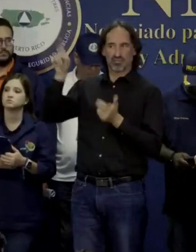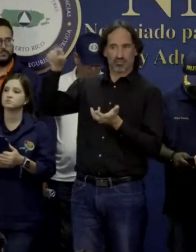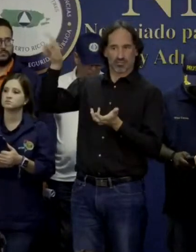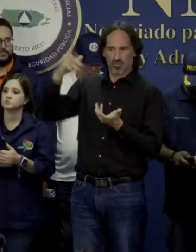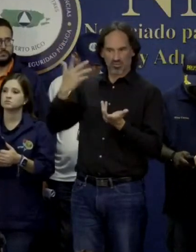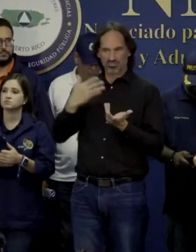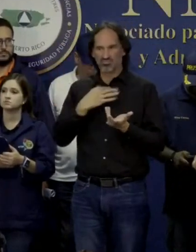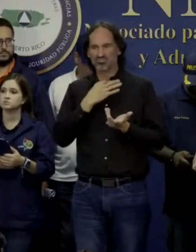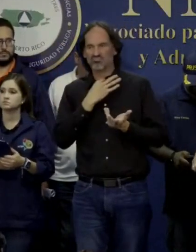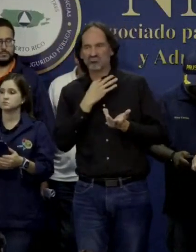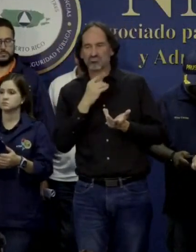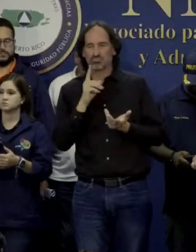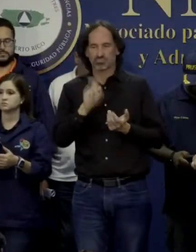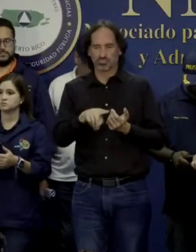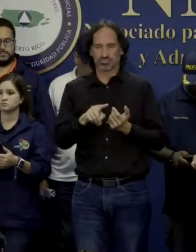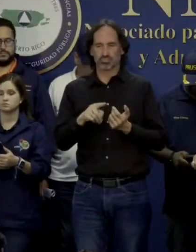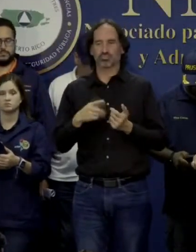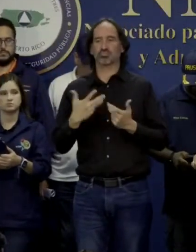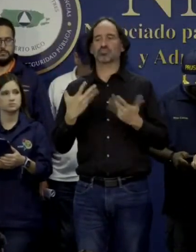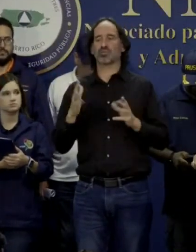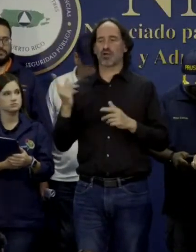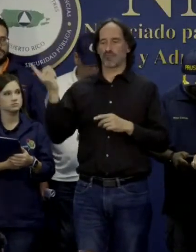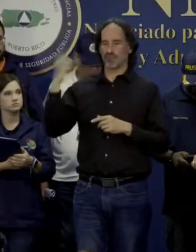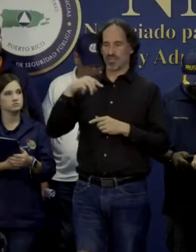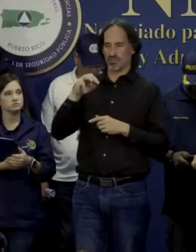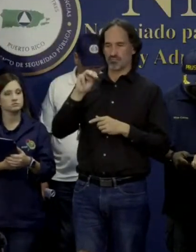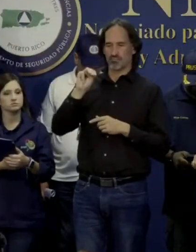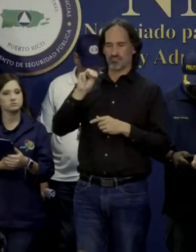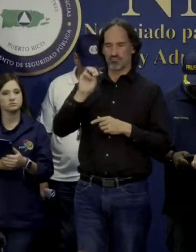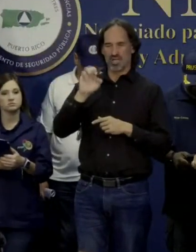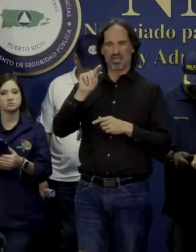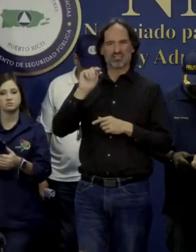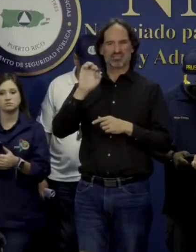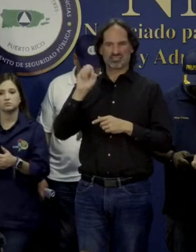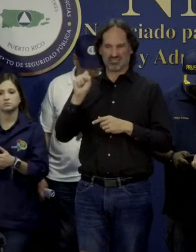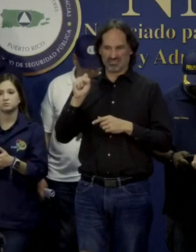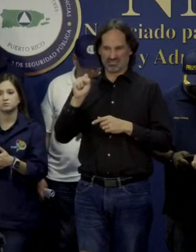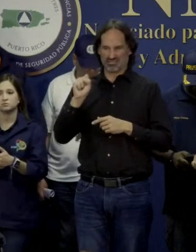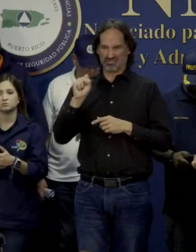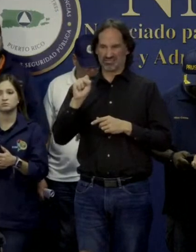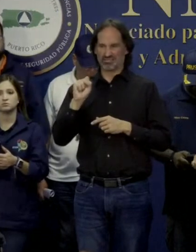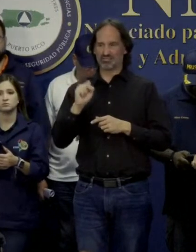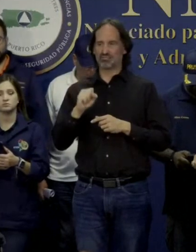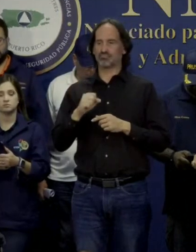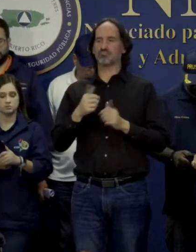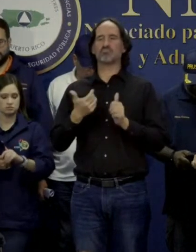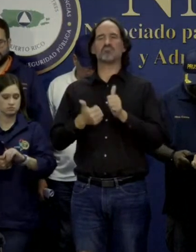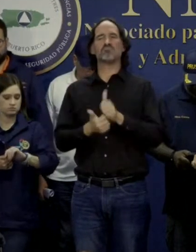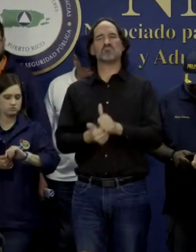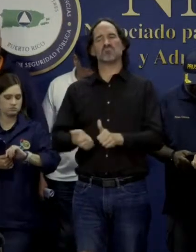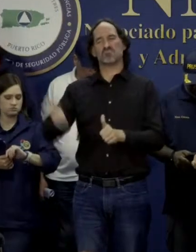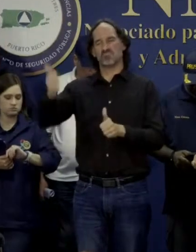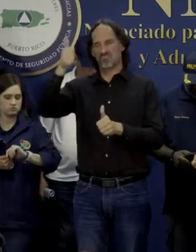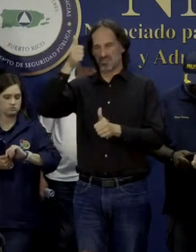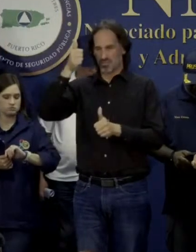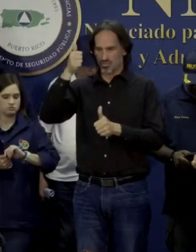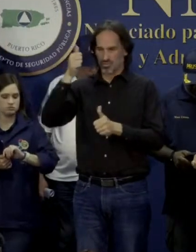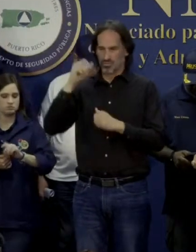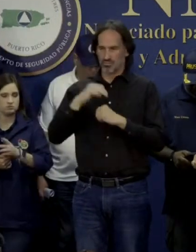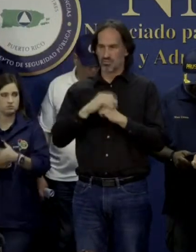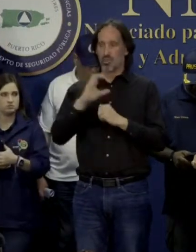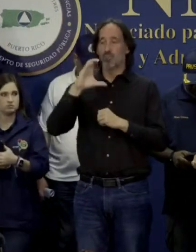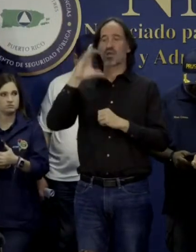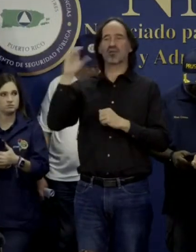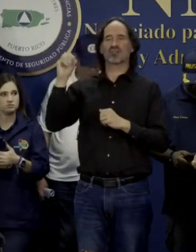Los adicionales que informamos son de Quanta Service, la gran mayoría. Eventualmente, dentro del desarrollo